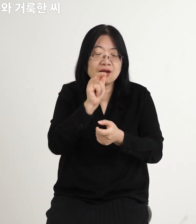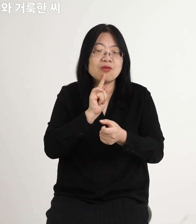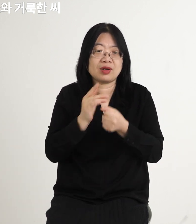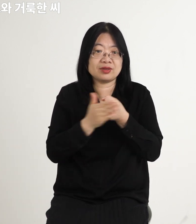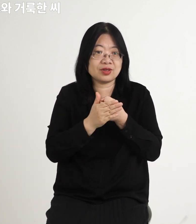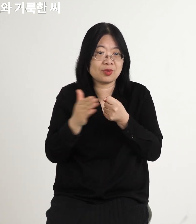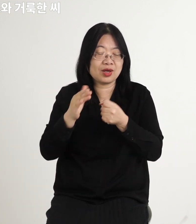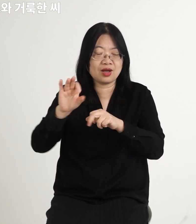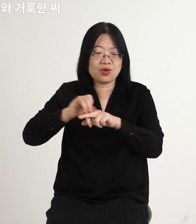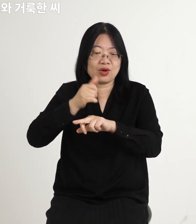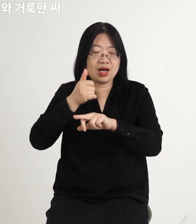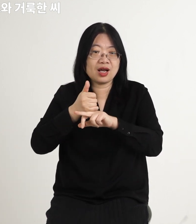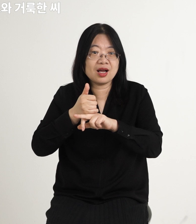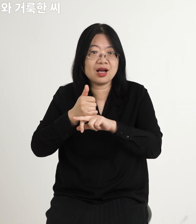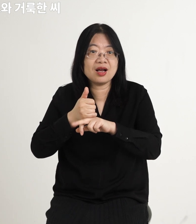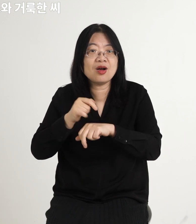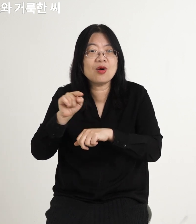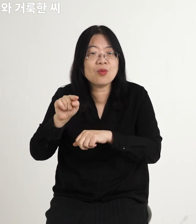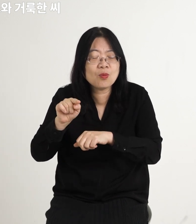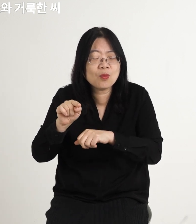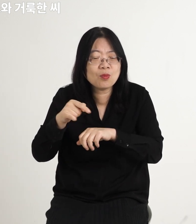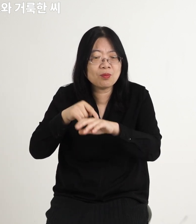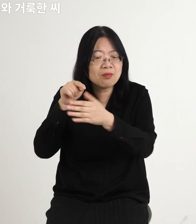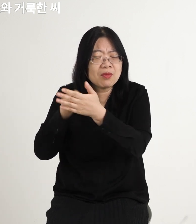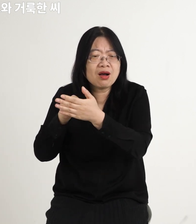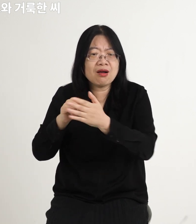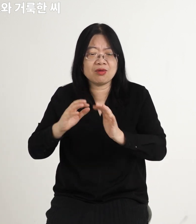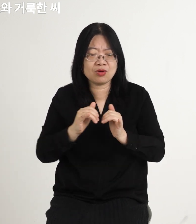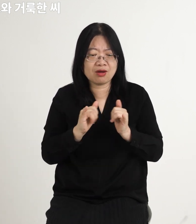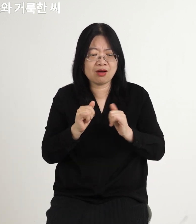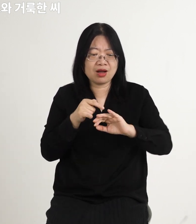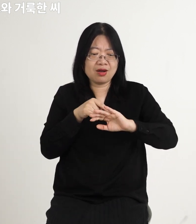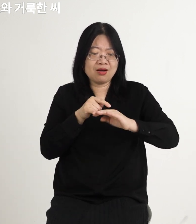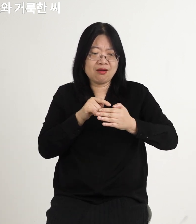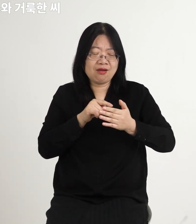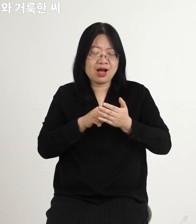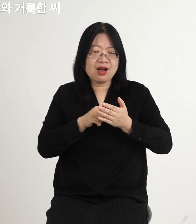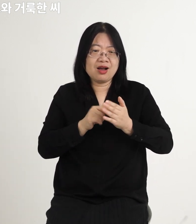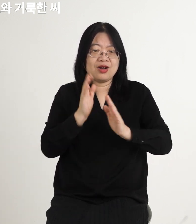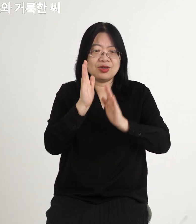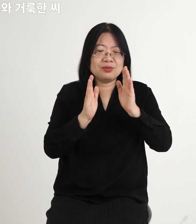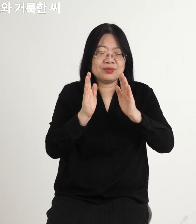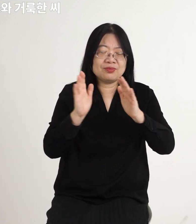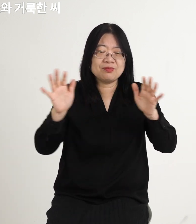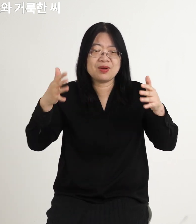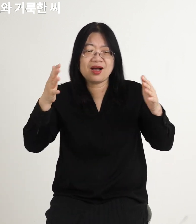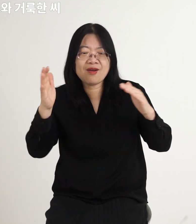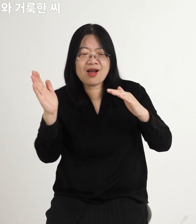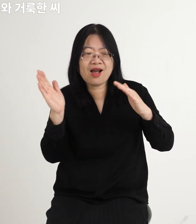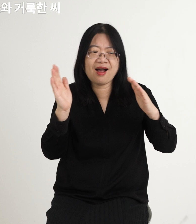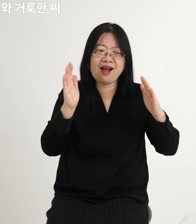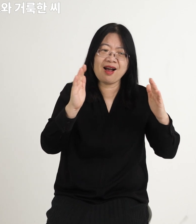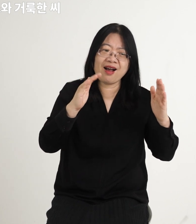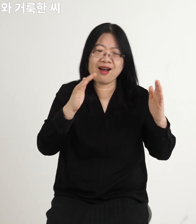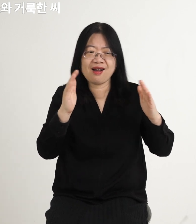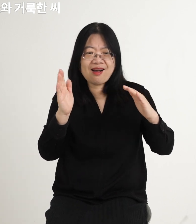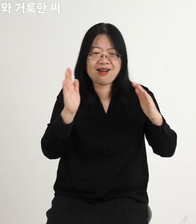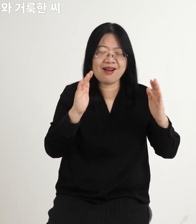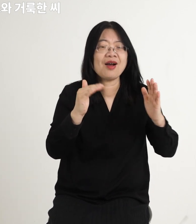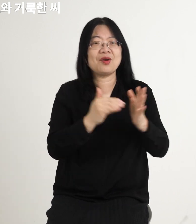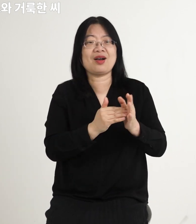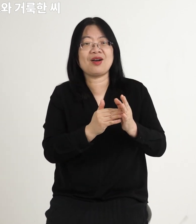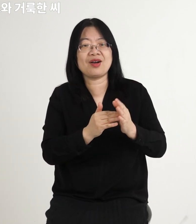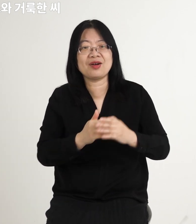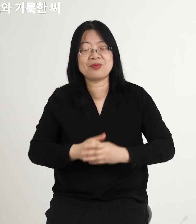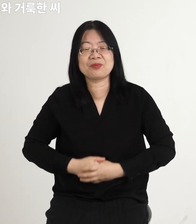동맹하였으므로 왕의 마음과 그의 백성의 마음이 숲이 바람에 흔들림같이 흔들렸더라. 그러니까